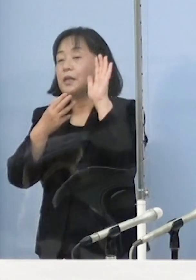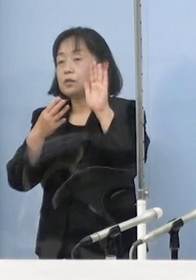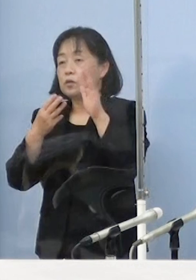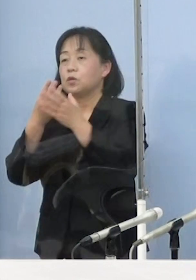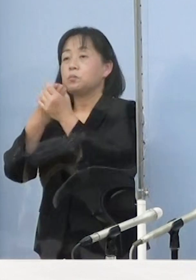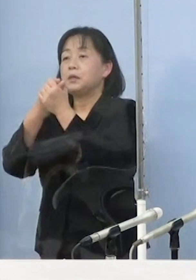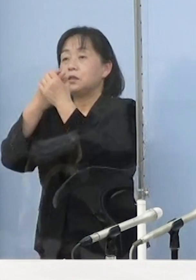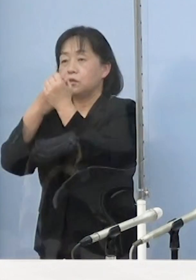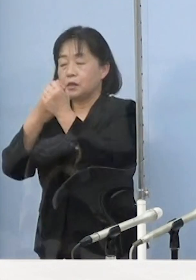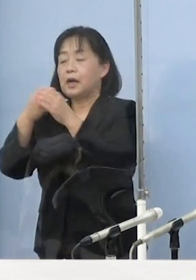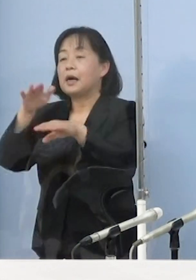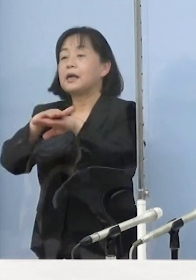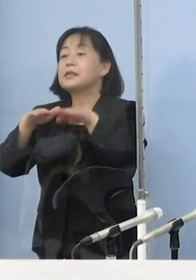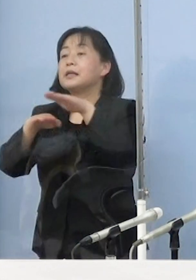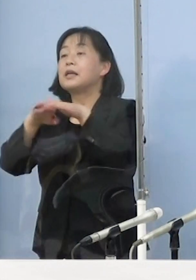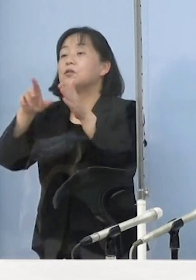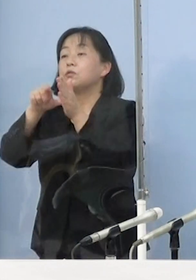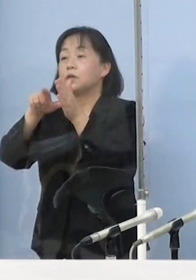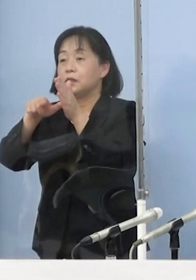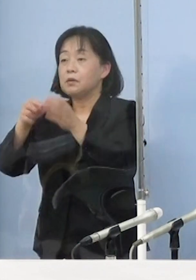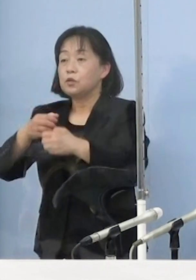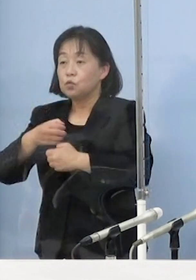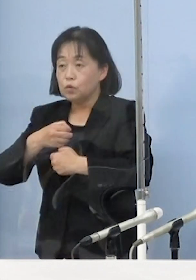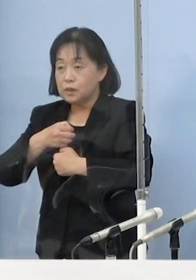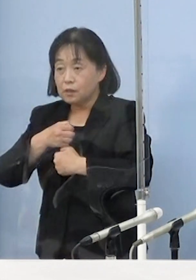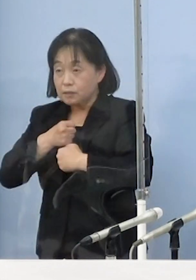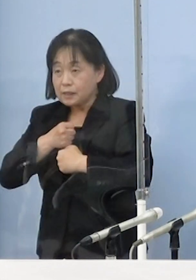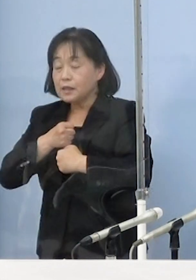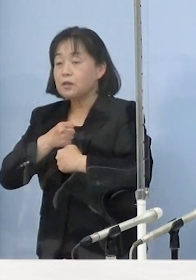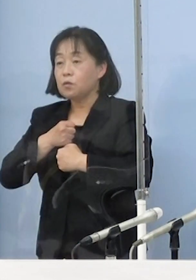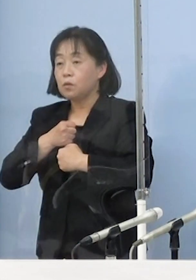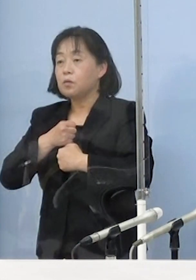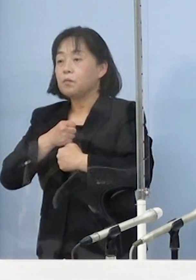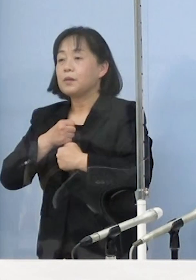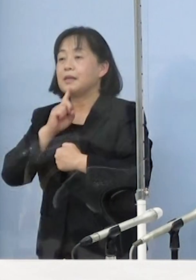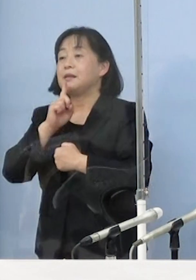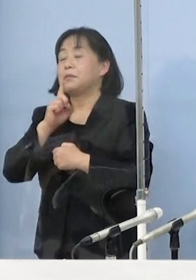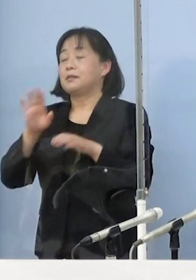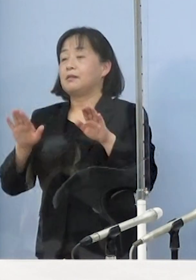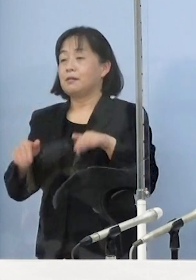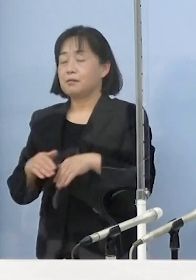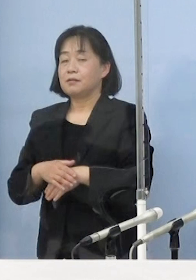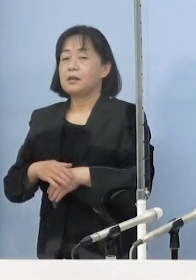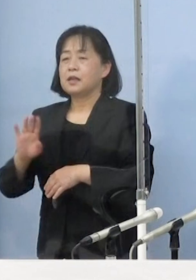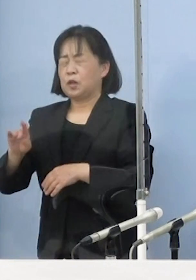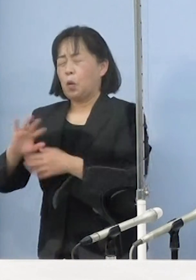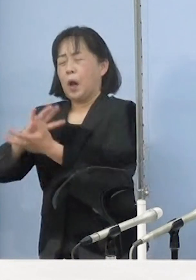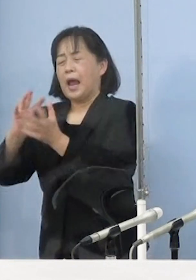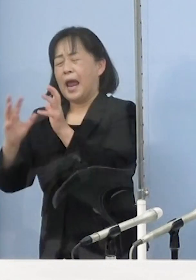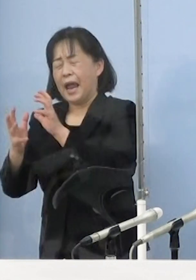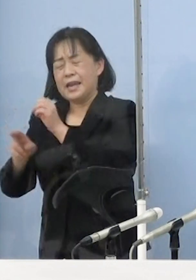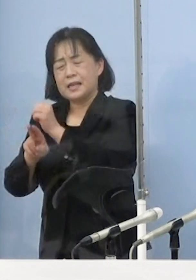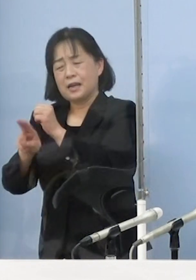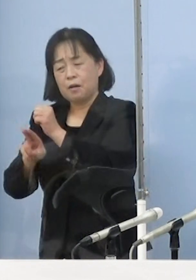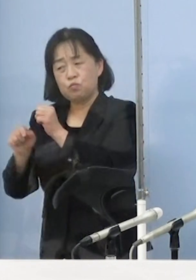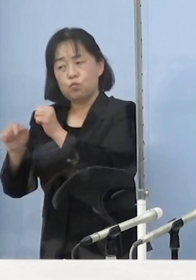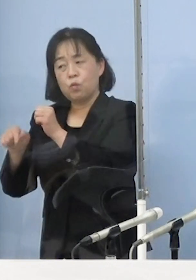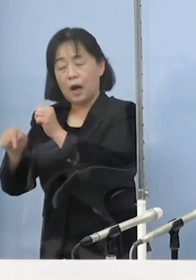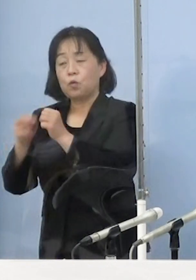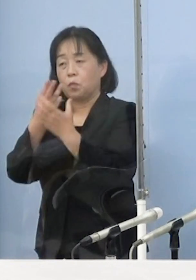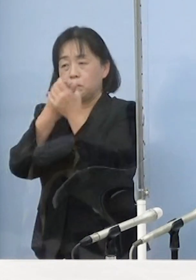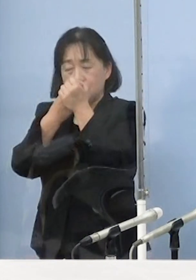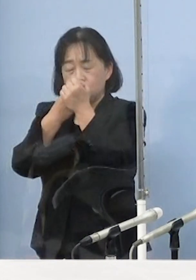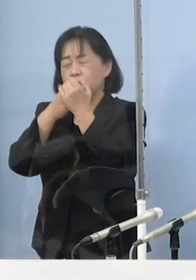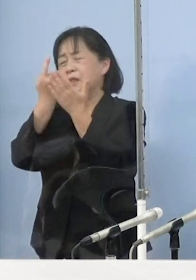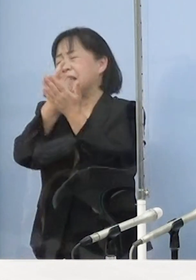重なる場面、これに注意してください言ってきておりますが、変異株、この3つが重なるだけじゃなく